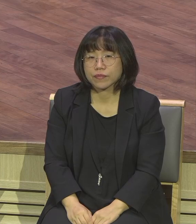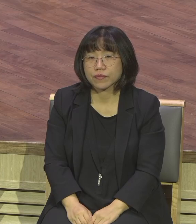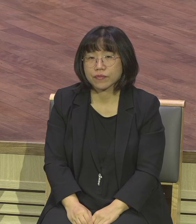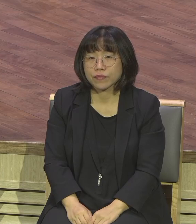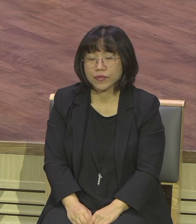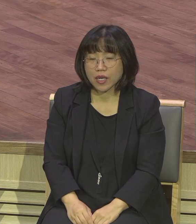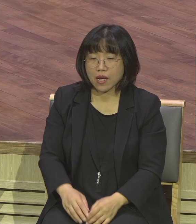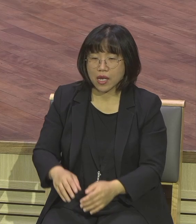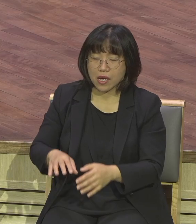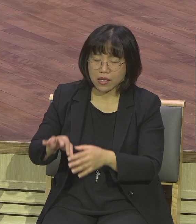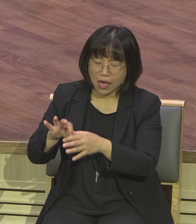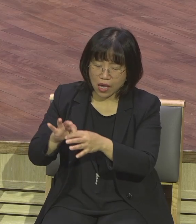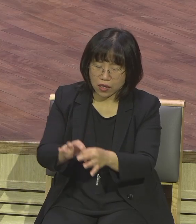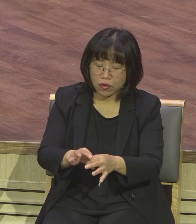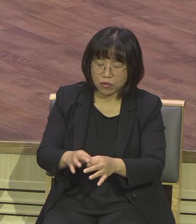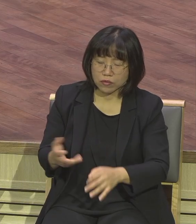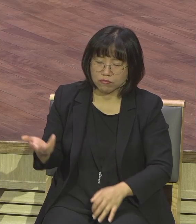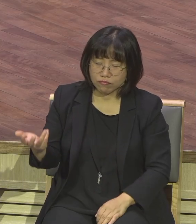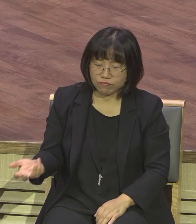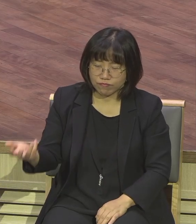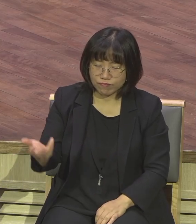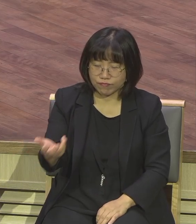유랑 생활하는데 근데요